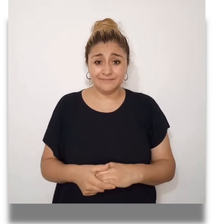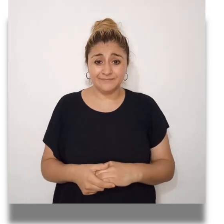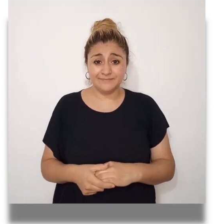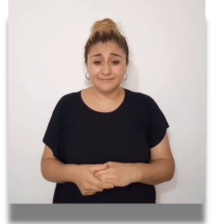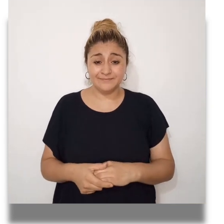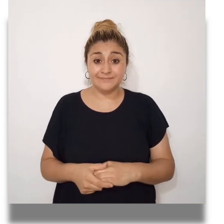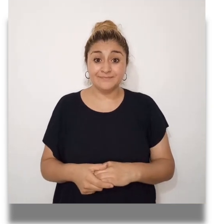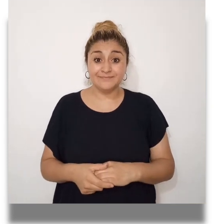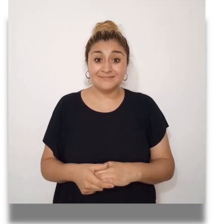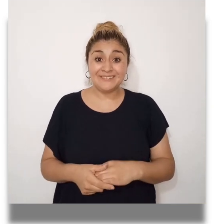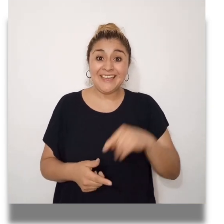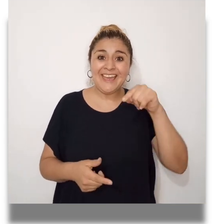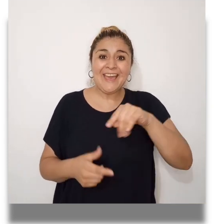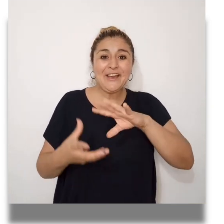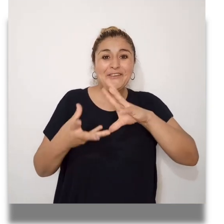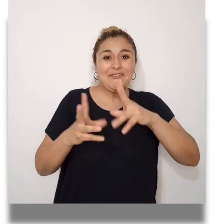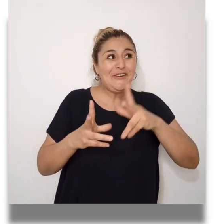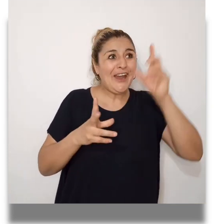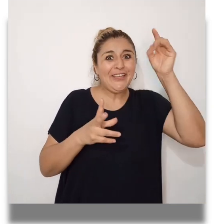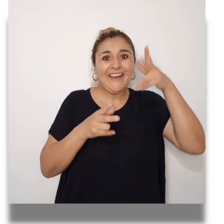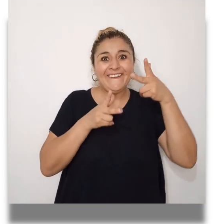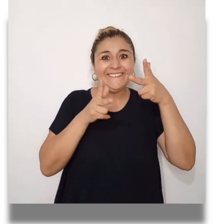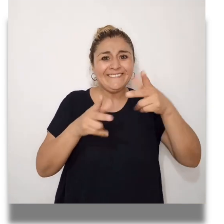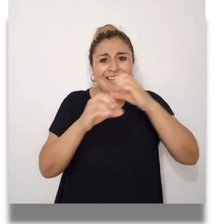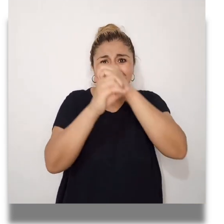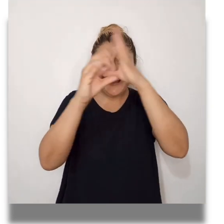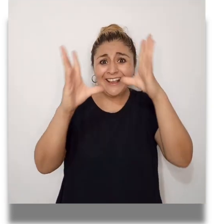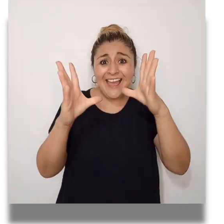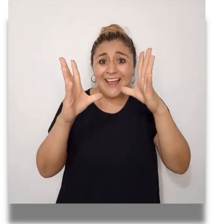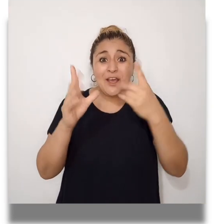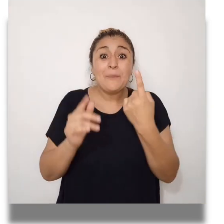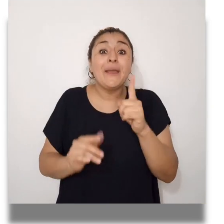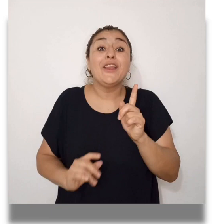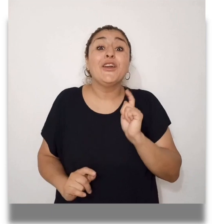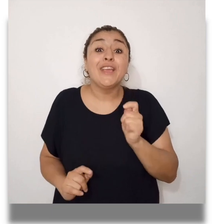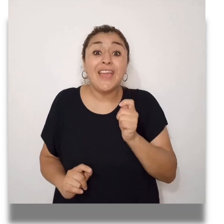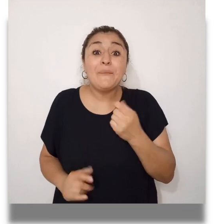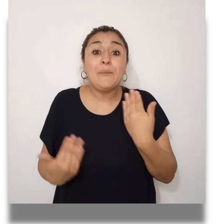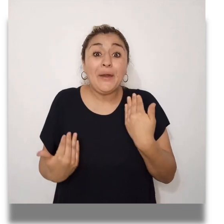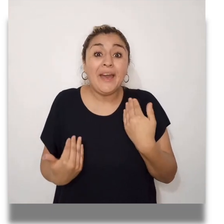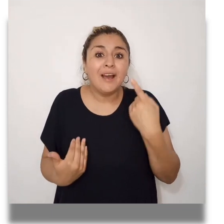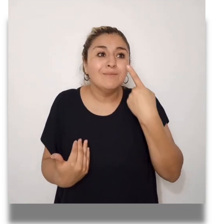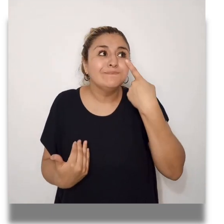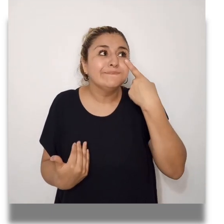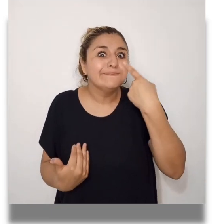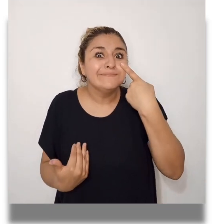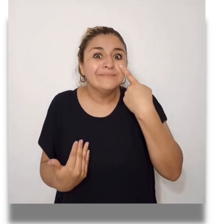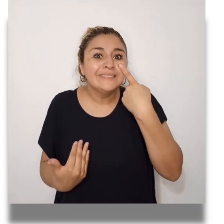La revelación de Dios es para aquellos que le temen. Amén.